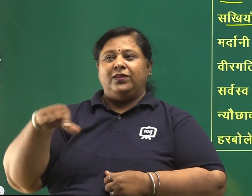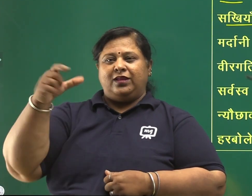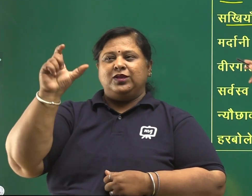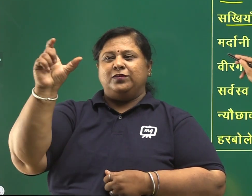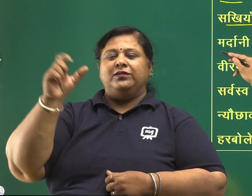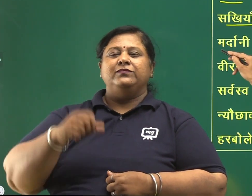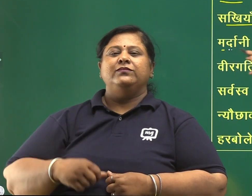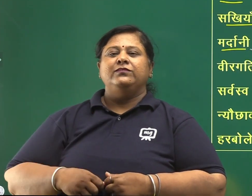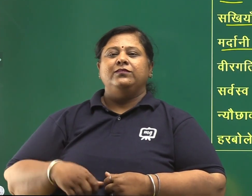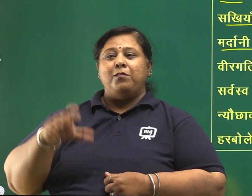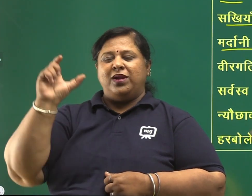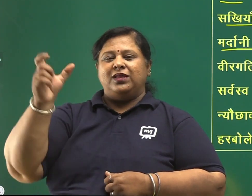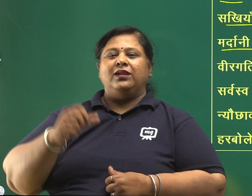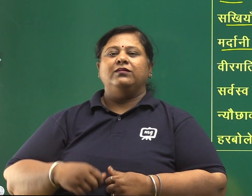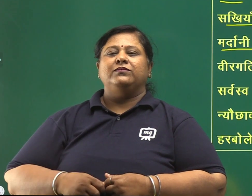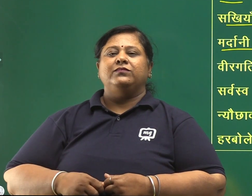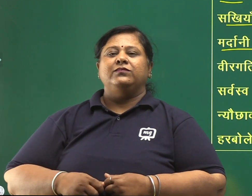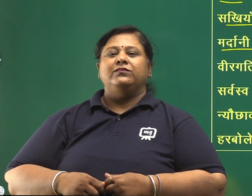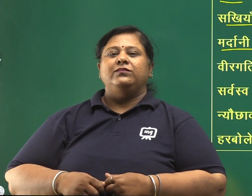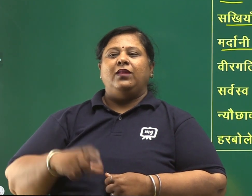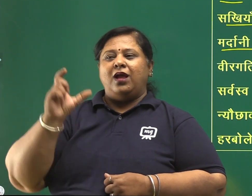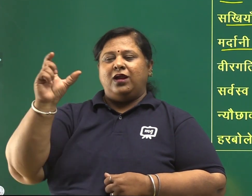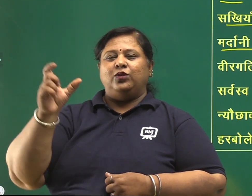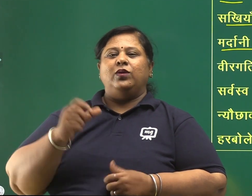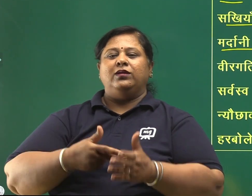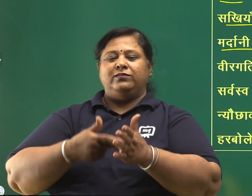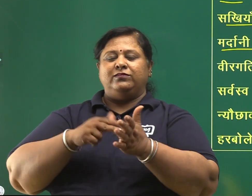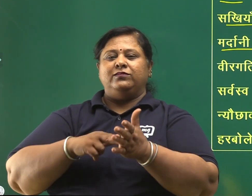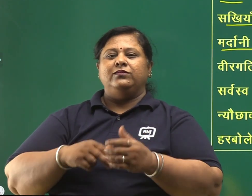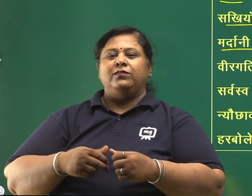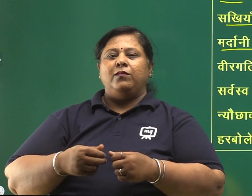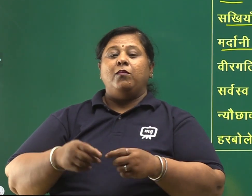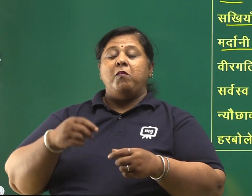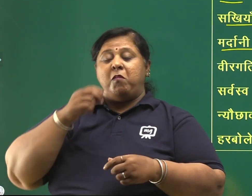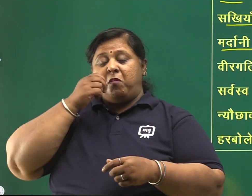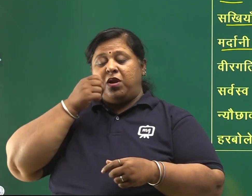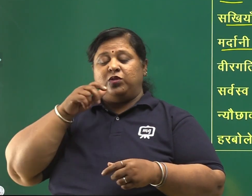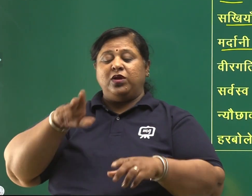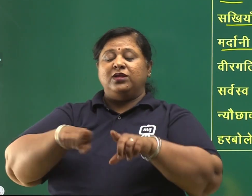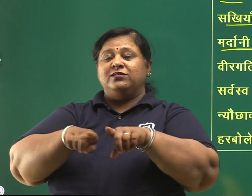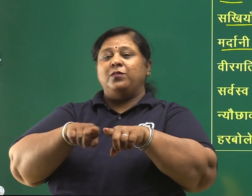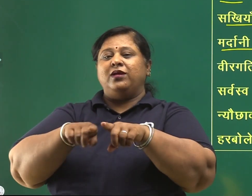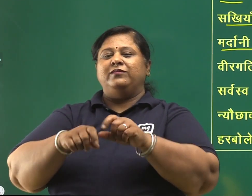शब्द मर्दानी, अर्थ होगा मर्दों के समान।